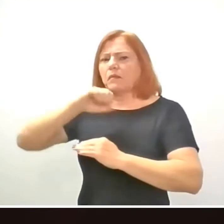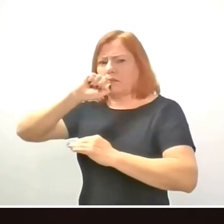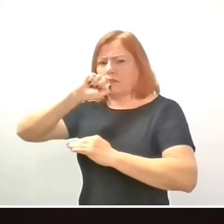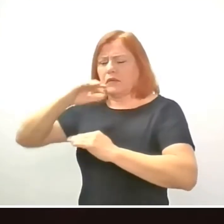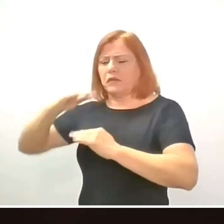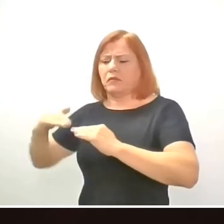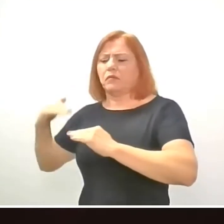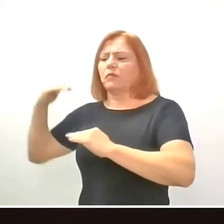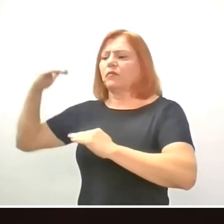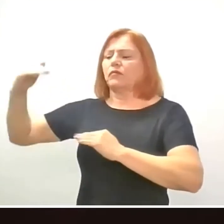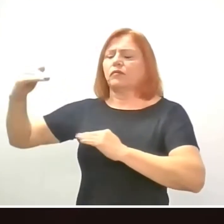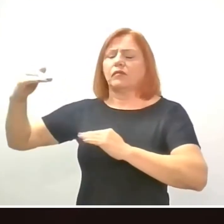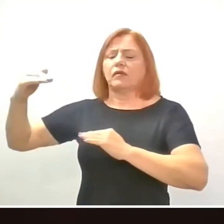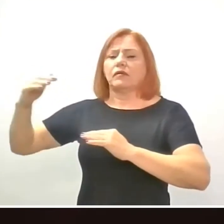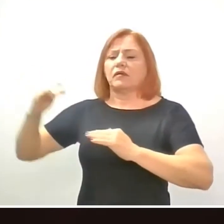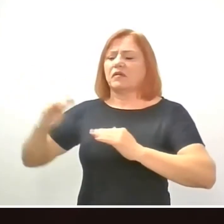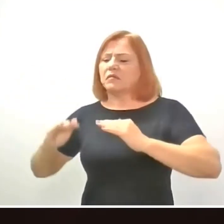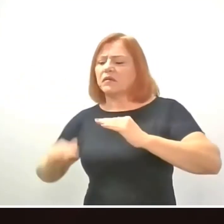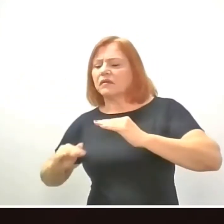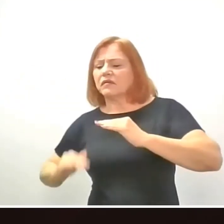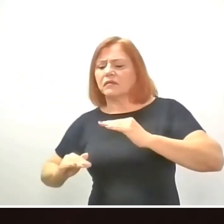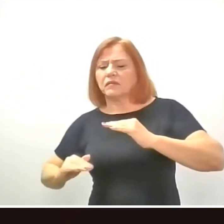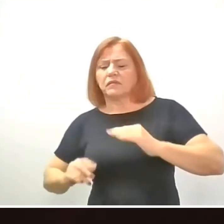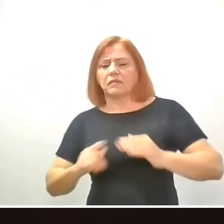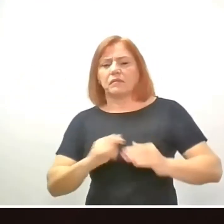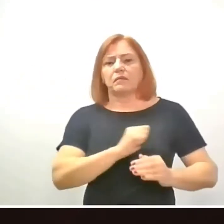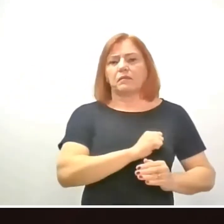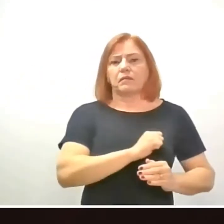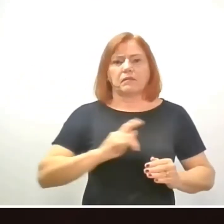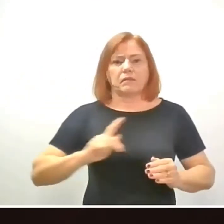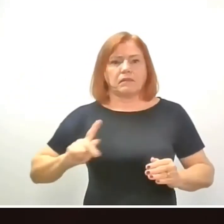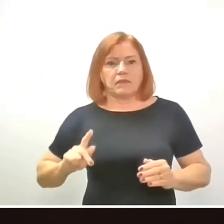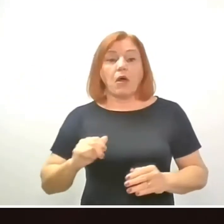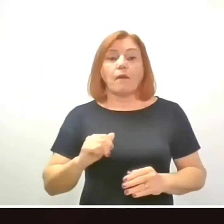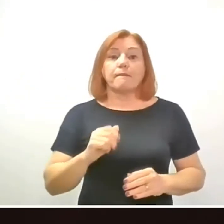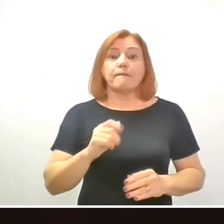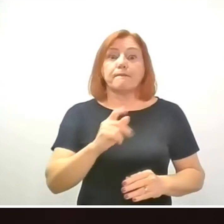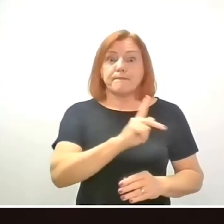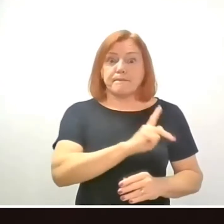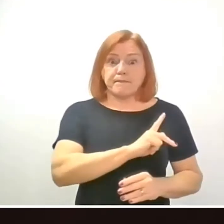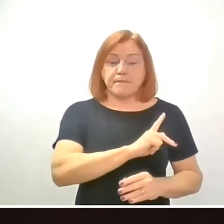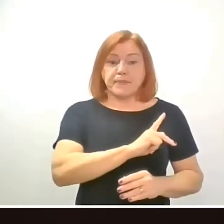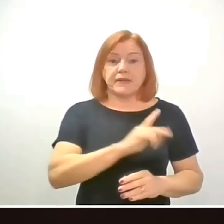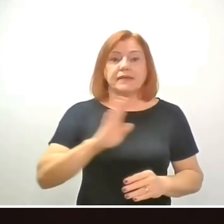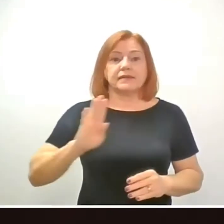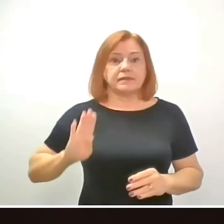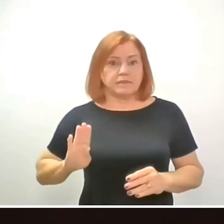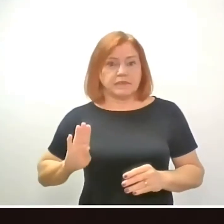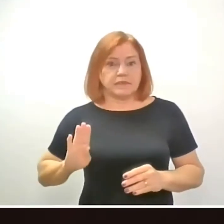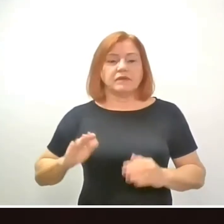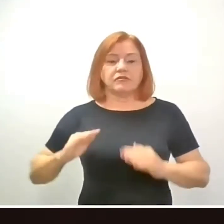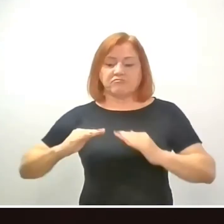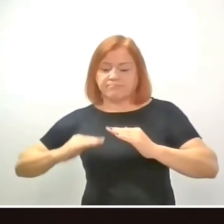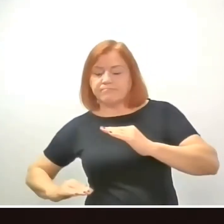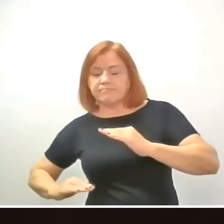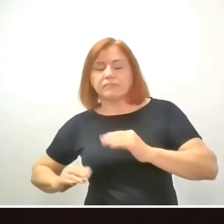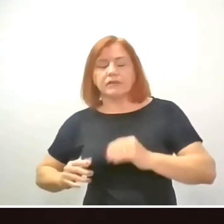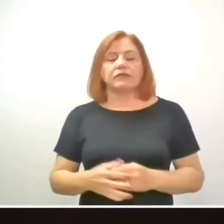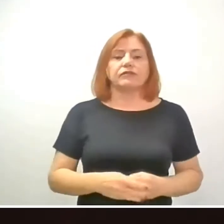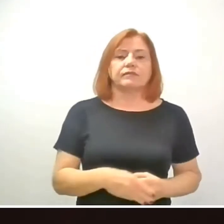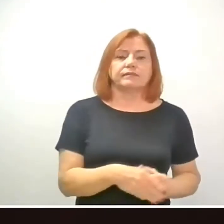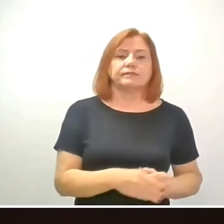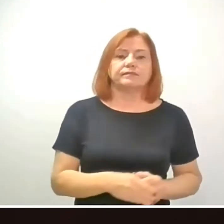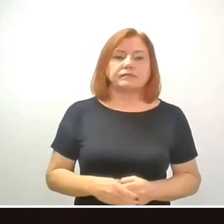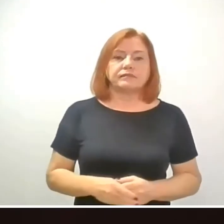uma hierarquia na igreja, e com isso, com o passar do tempo, surgiu bispo, arcebispo e assim por diante. Mas